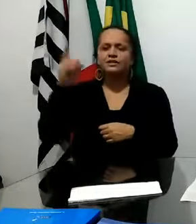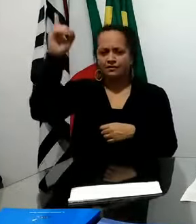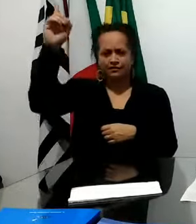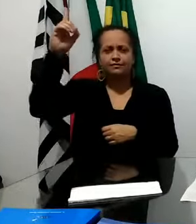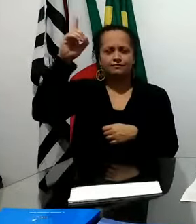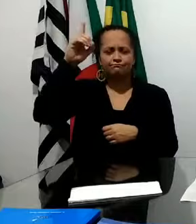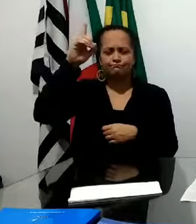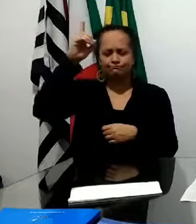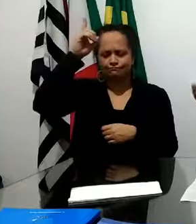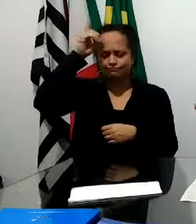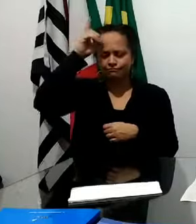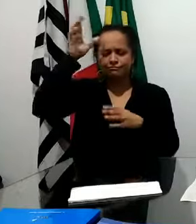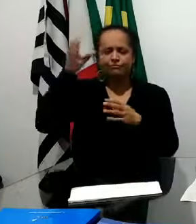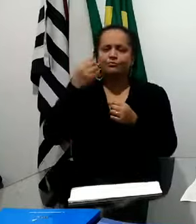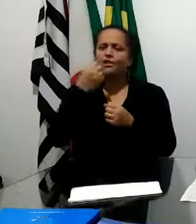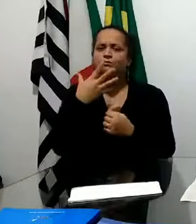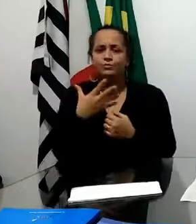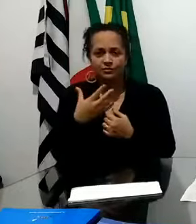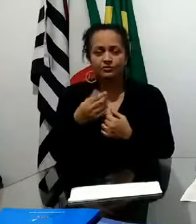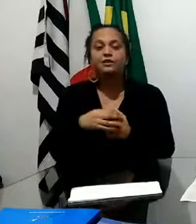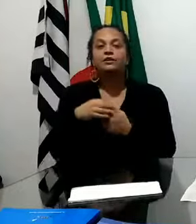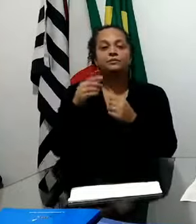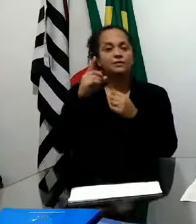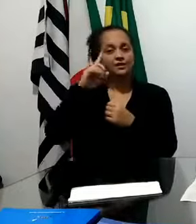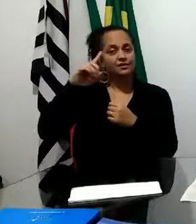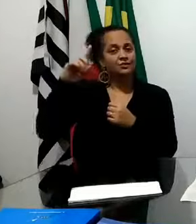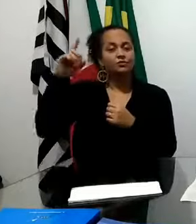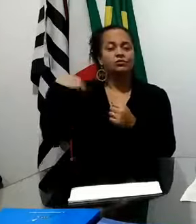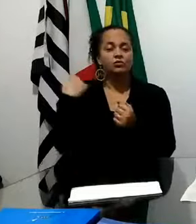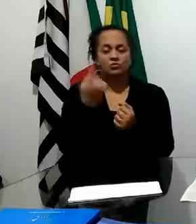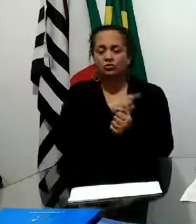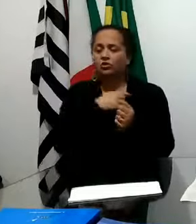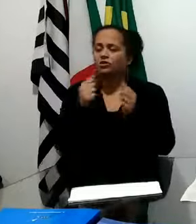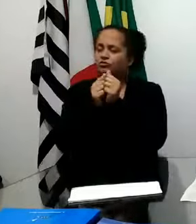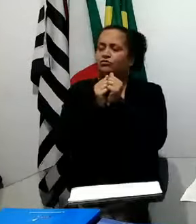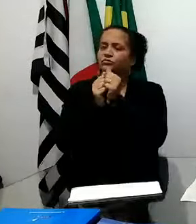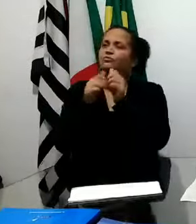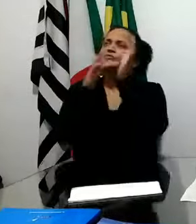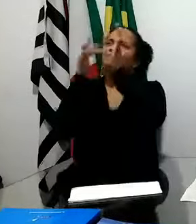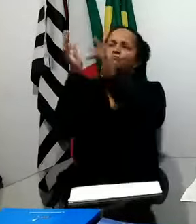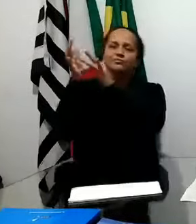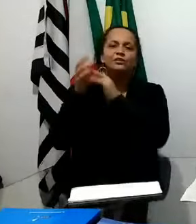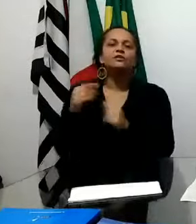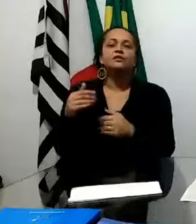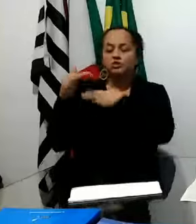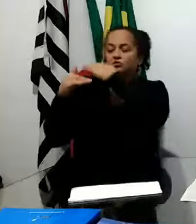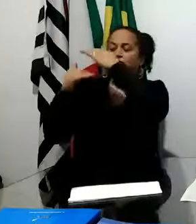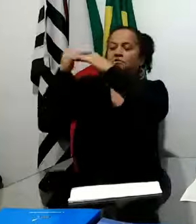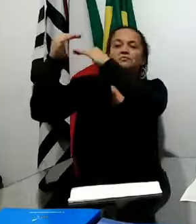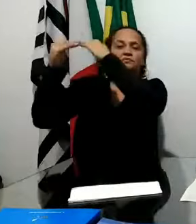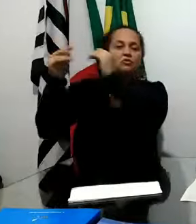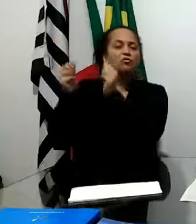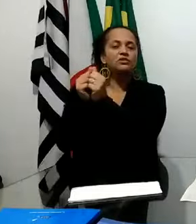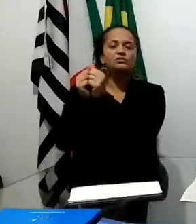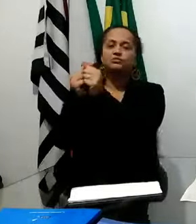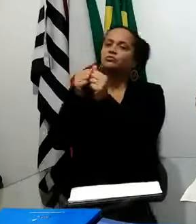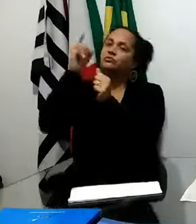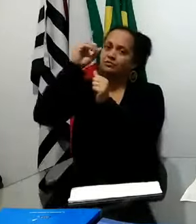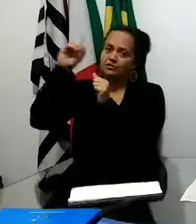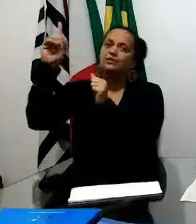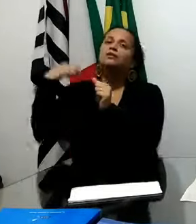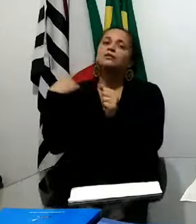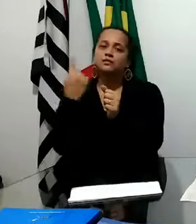na igreja para a edificação do corpo de Cristo, para que a gente cresça espiritualmente, para que se desenvolva espiritualmente, para que a gente